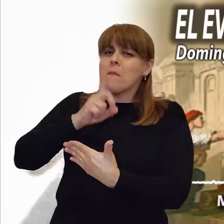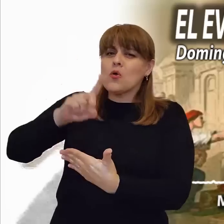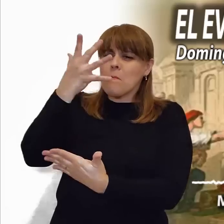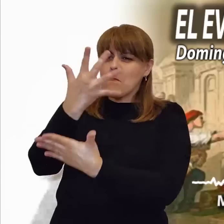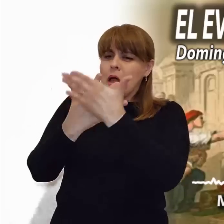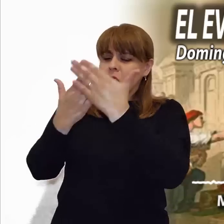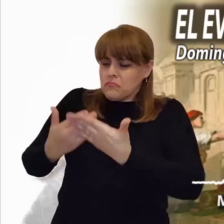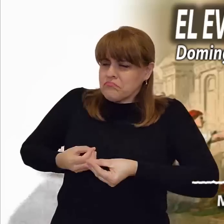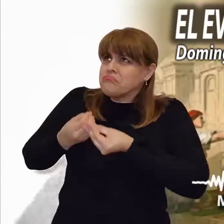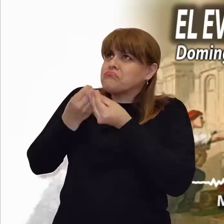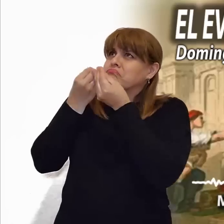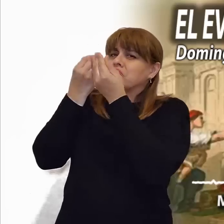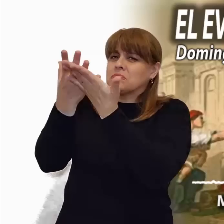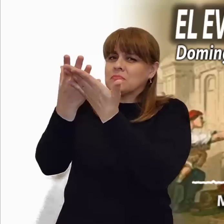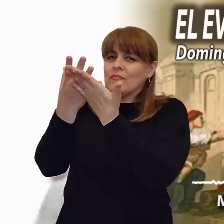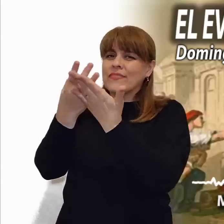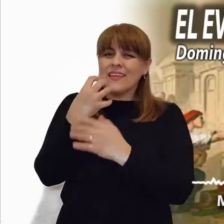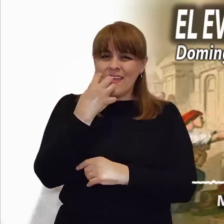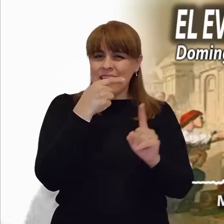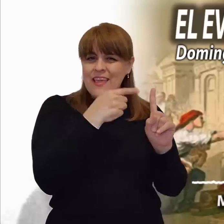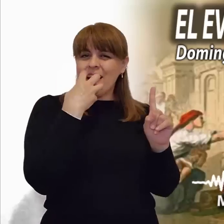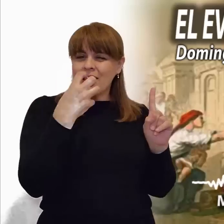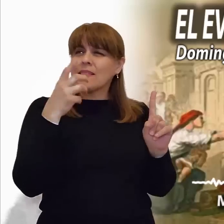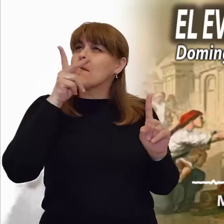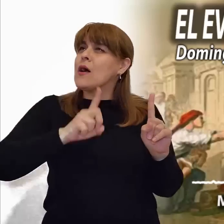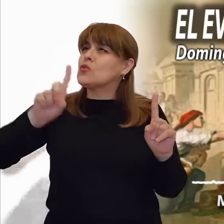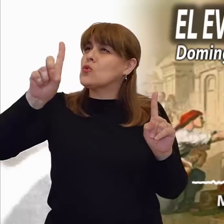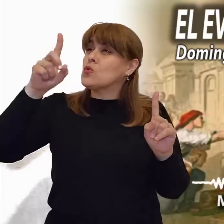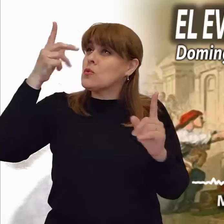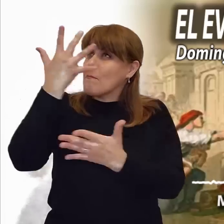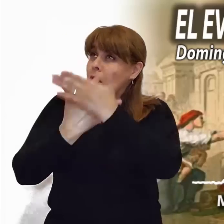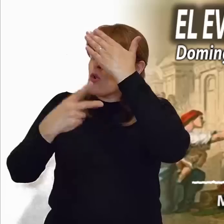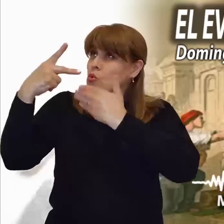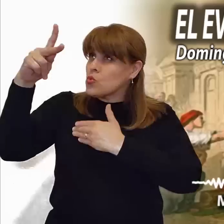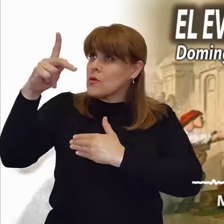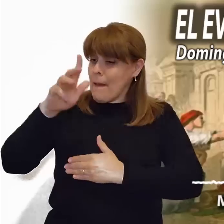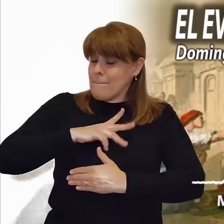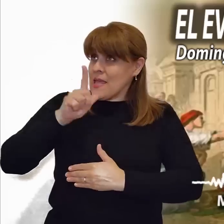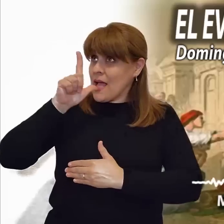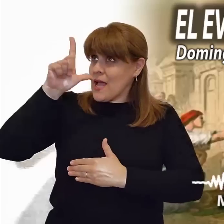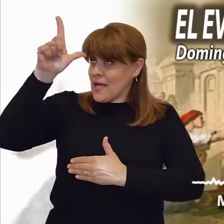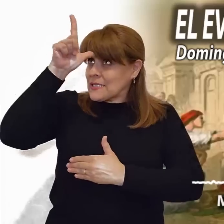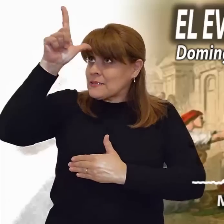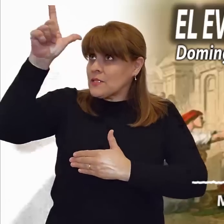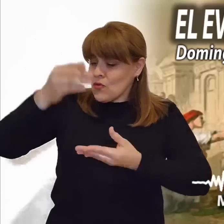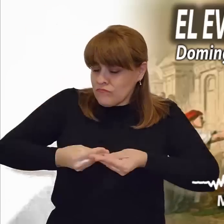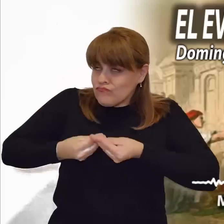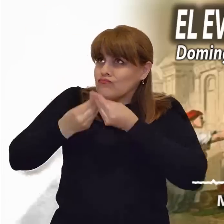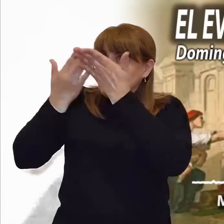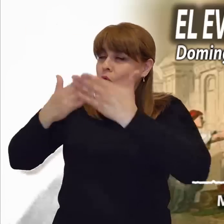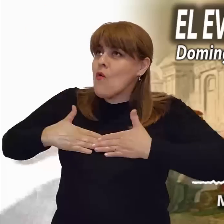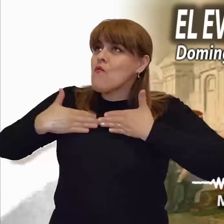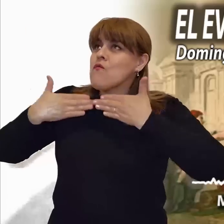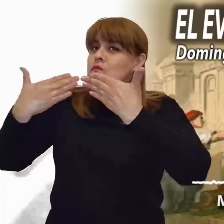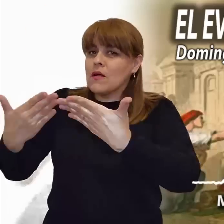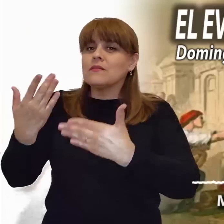Padre. Padre, en tus manos encomiendo mi espíritu. Así será nuestra oración.